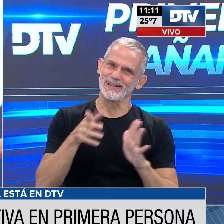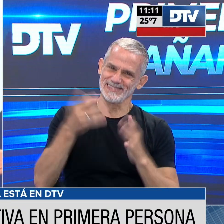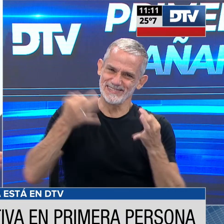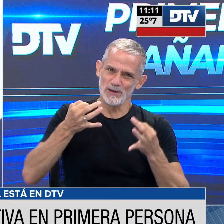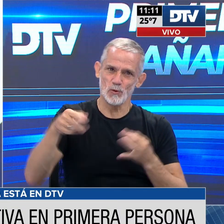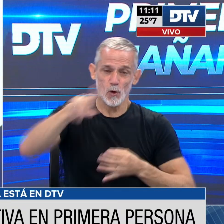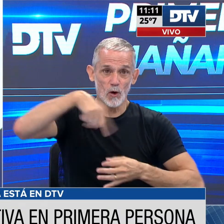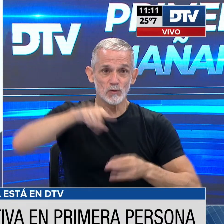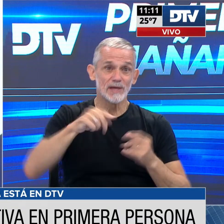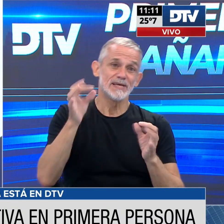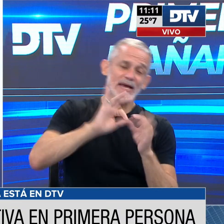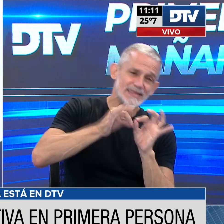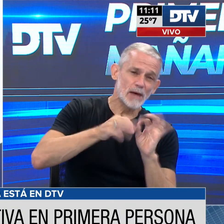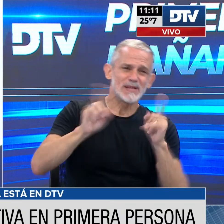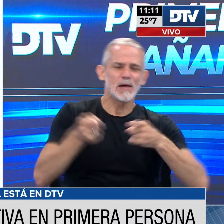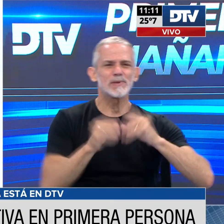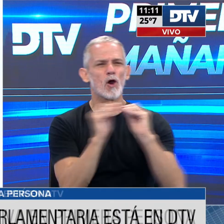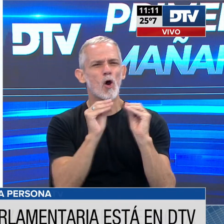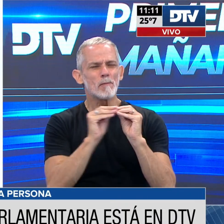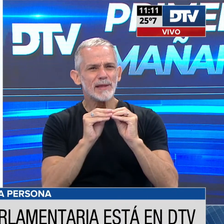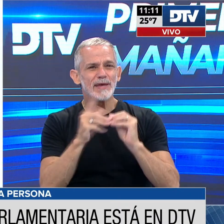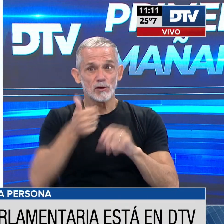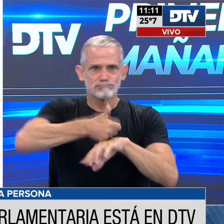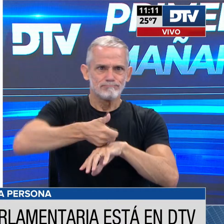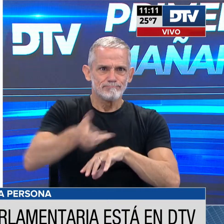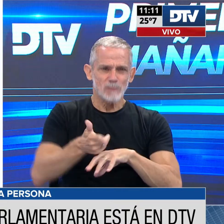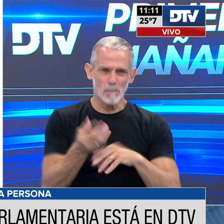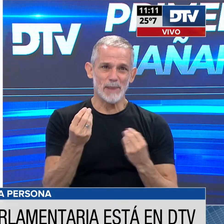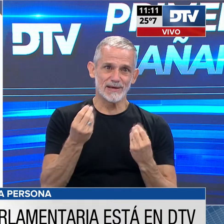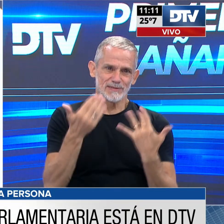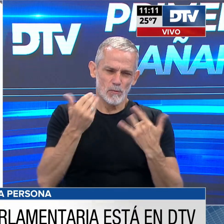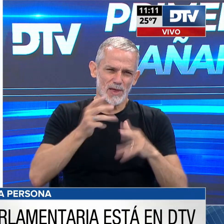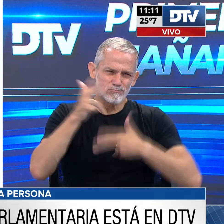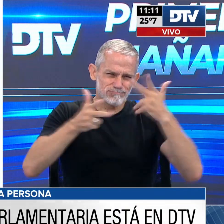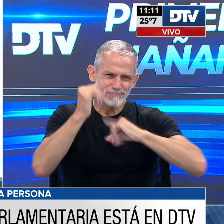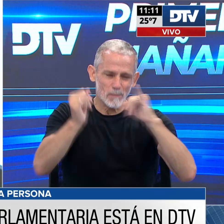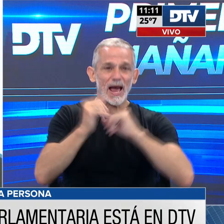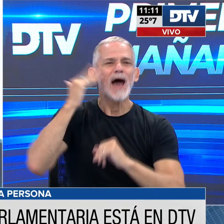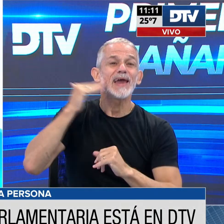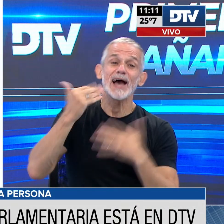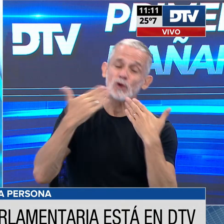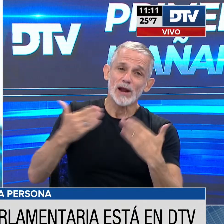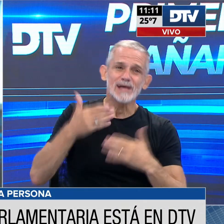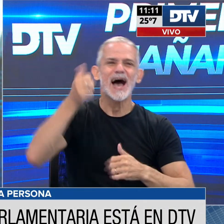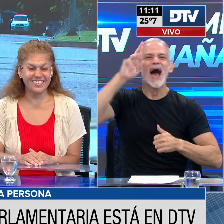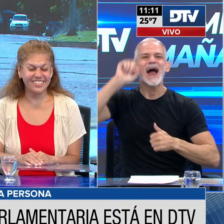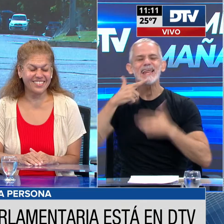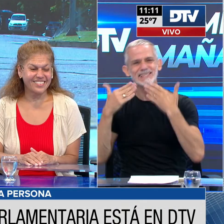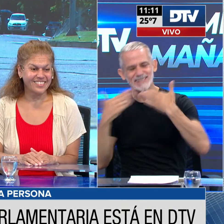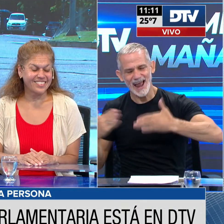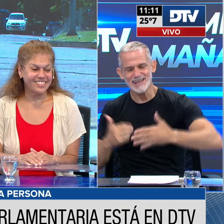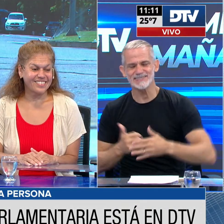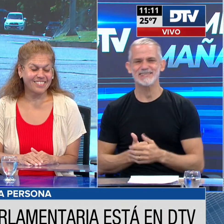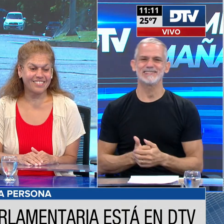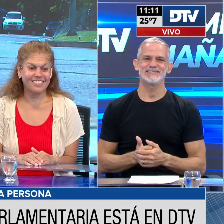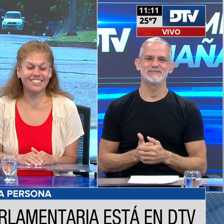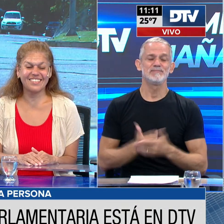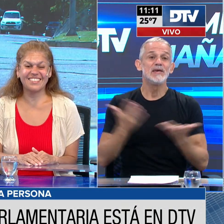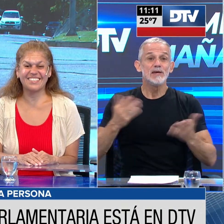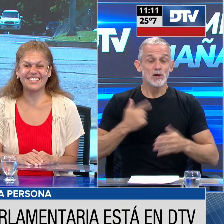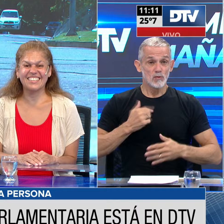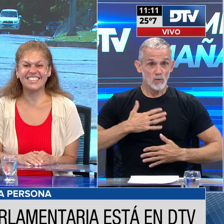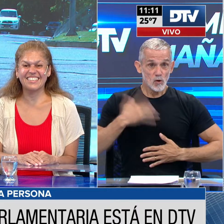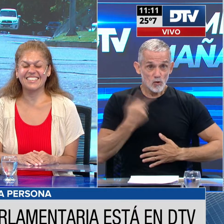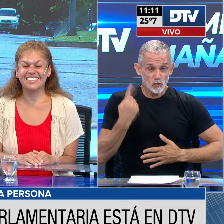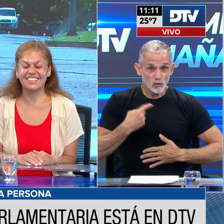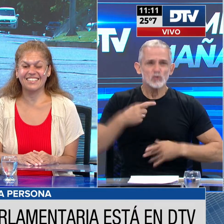A ustedes, a los compañeros que estuvieron presentes para que esto sea posible. Alejandro, gracias. Aleris, gracias. Gracias. Y